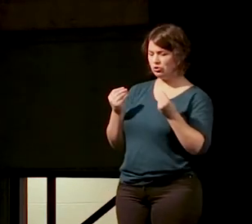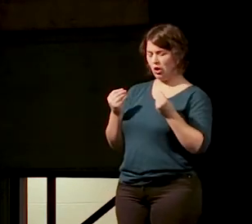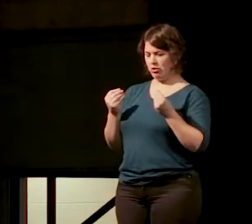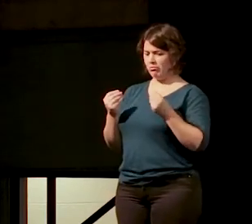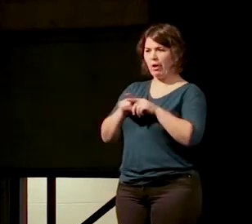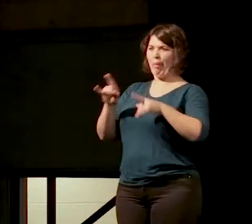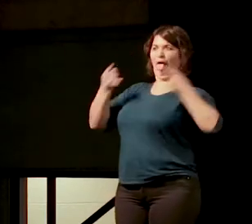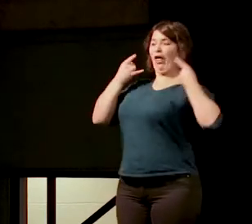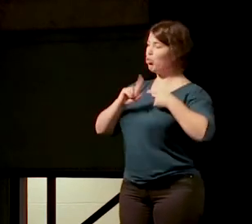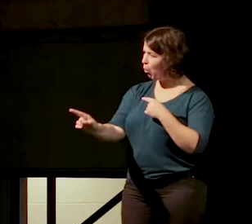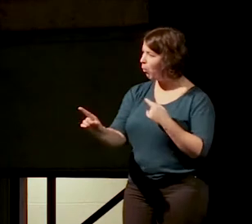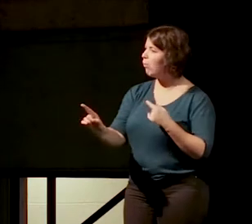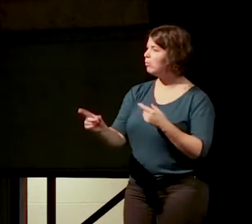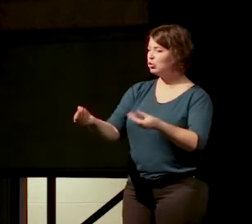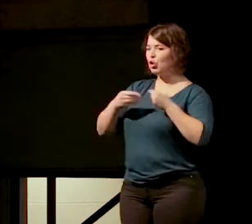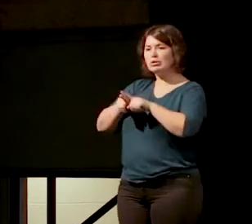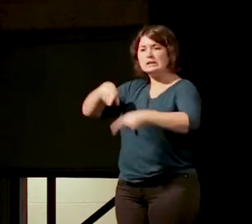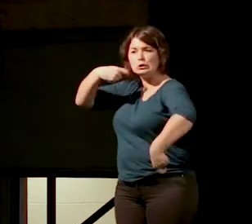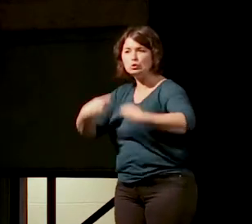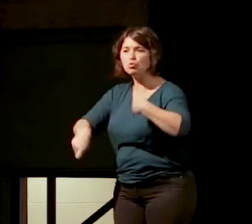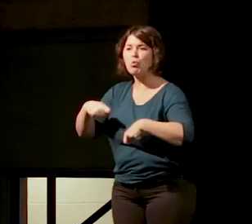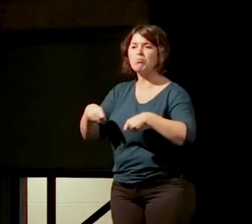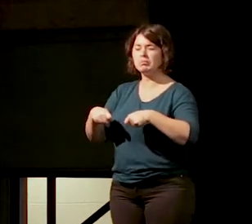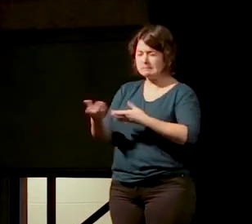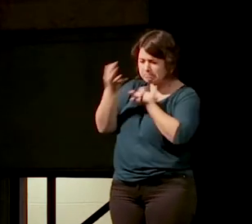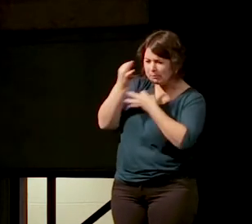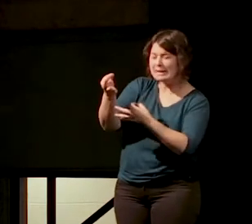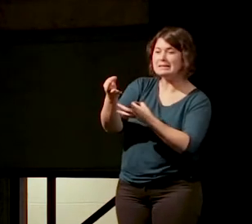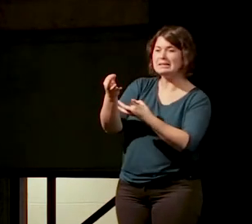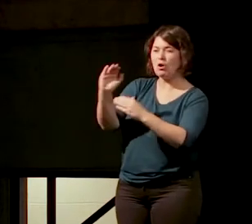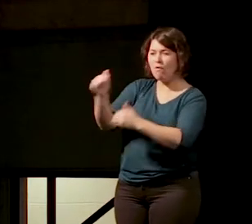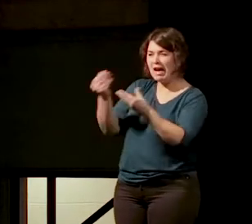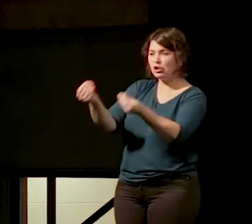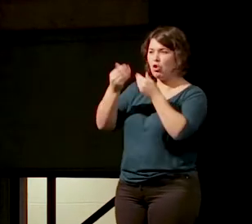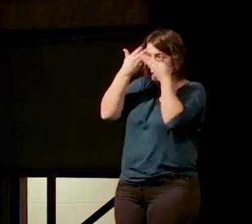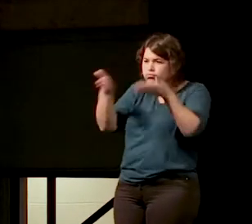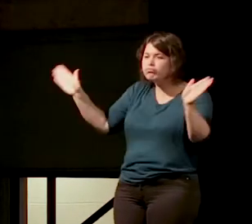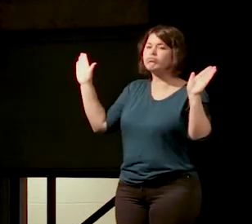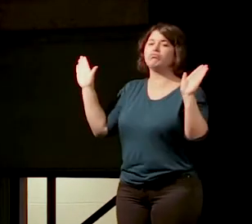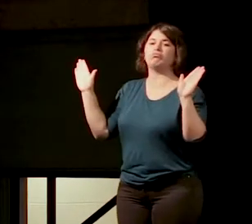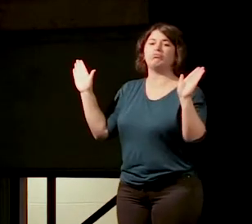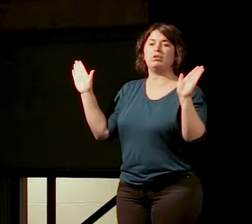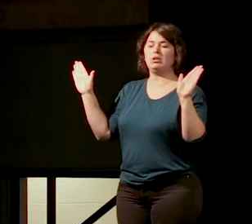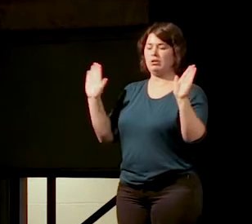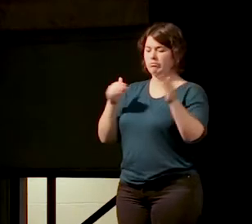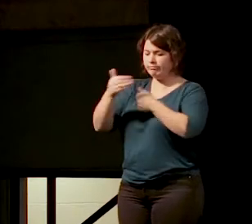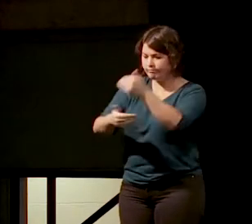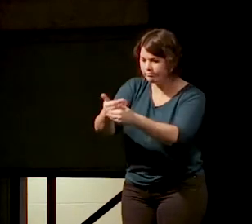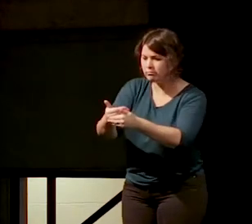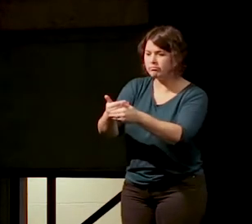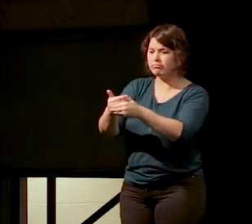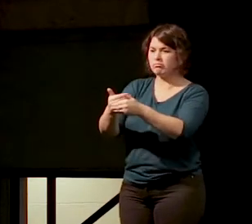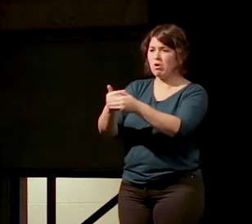l'humilité, celle qui rend souple, qui aiguise, c'est celle de l'ouverture et amène au dialogue